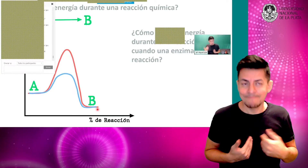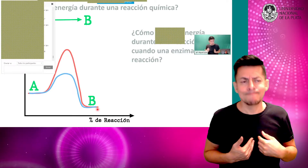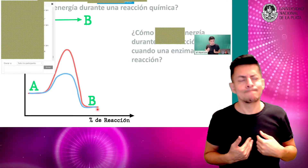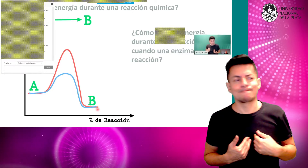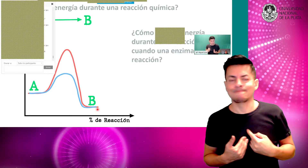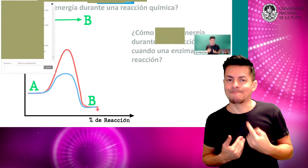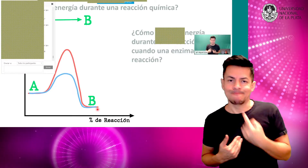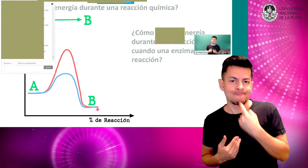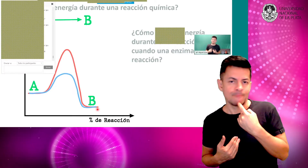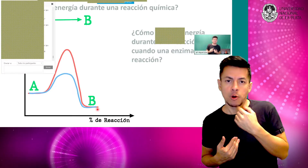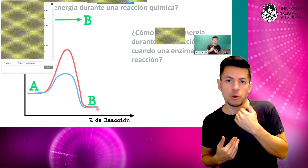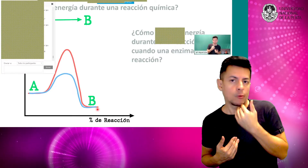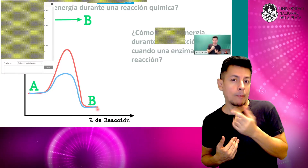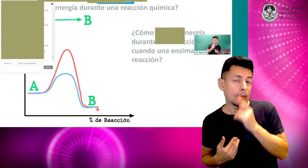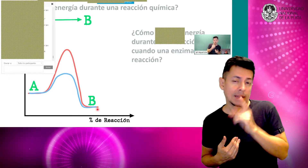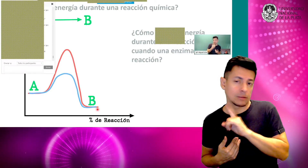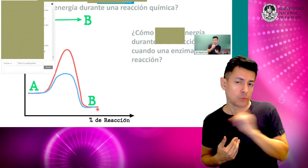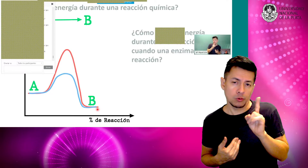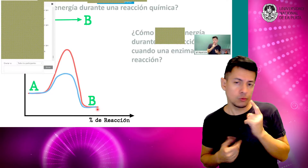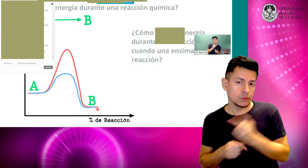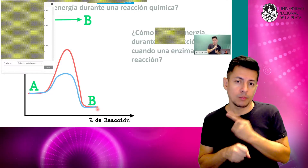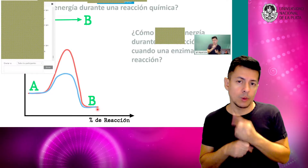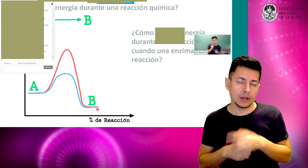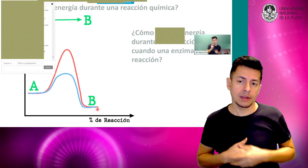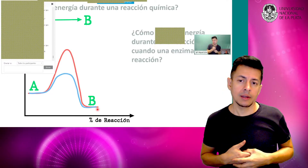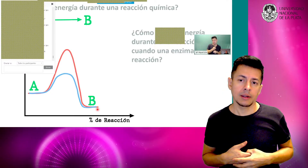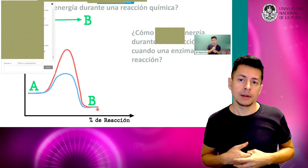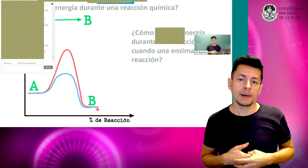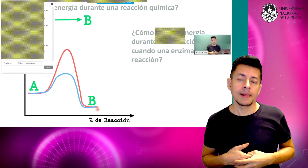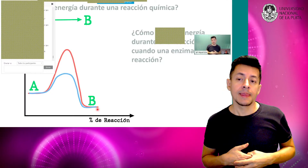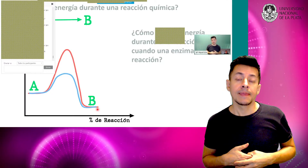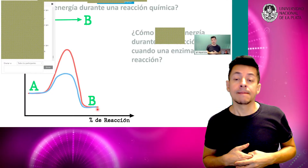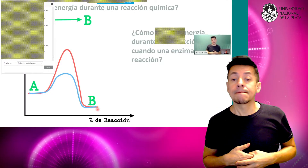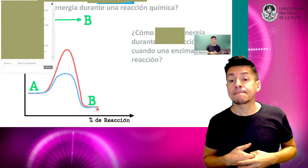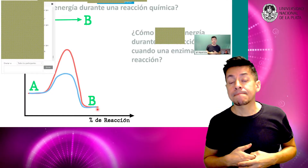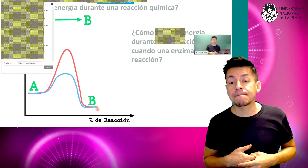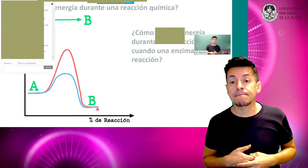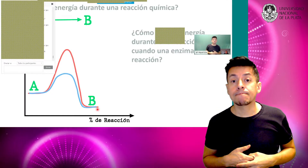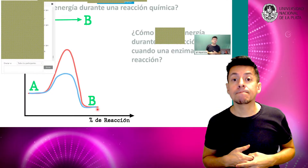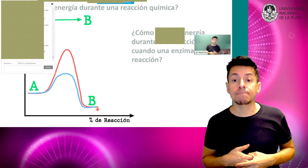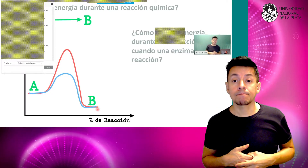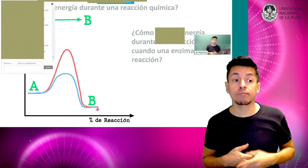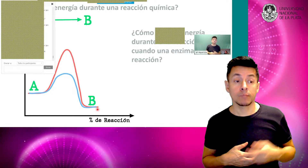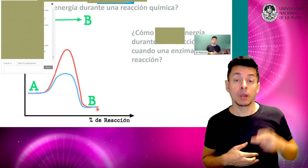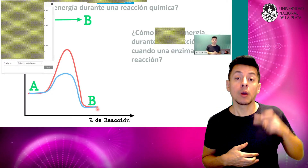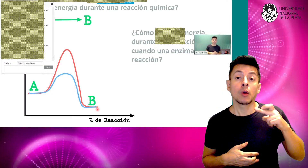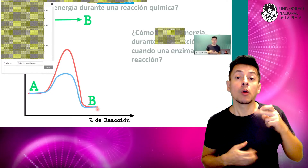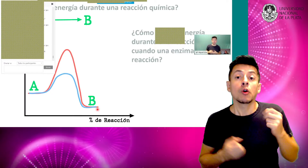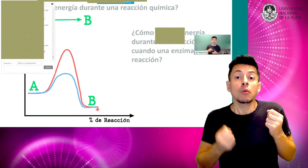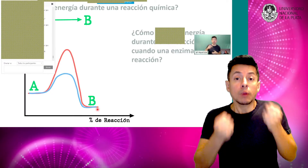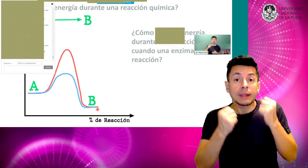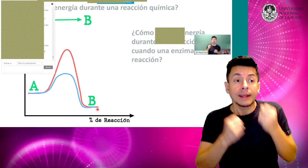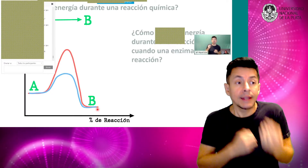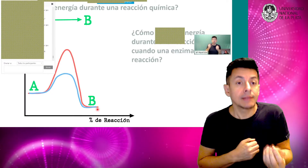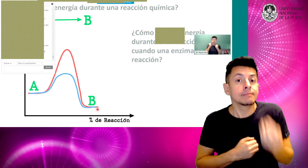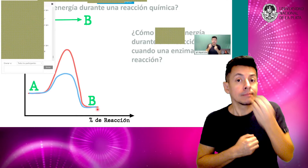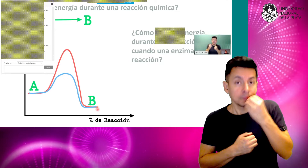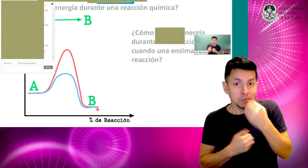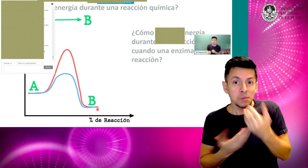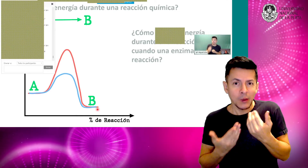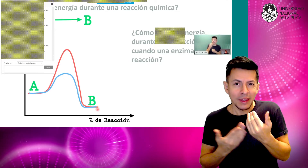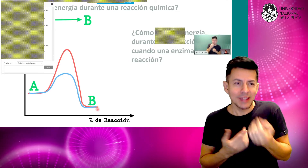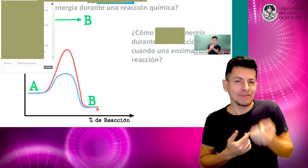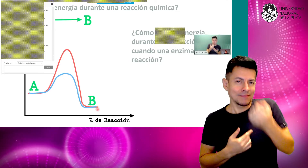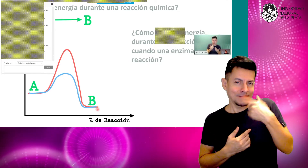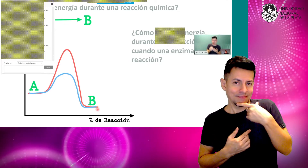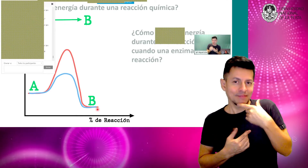Asumiría que no. ¿Por qué? Si bien uno puede ingerir proteínas, estas proteínas que cumplen